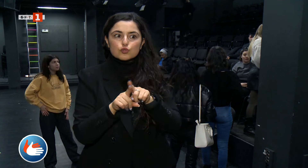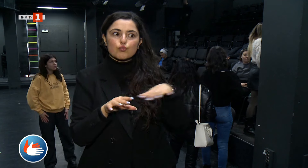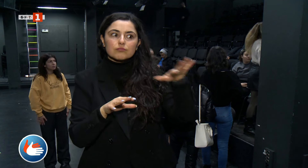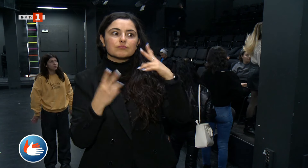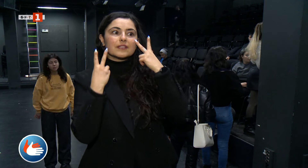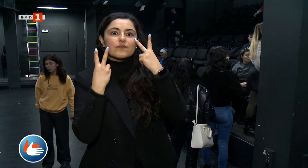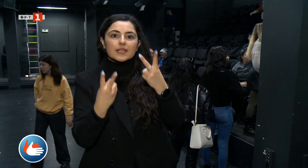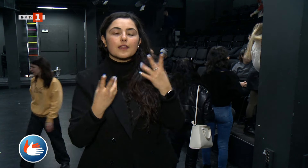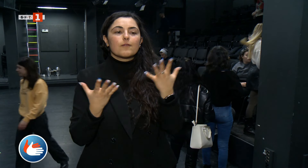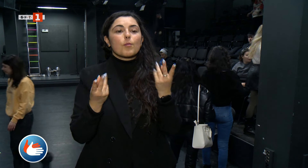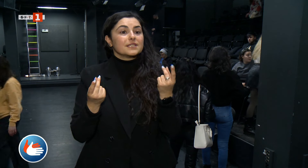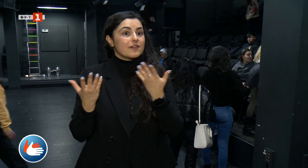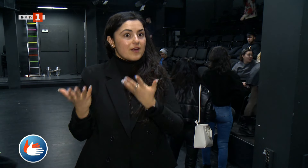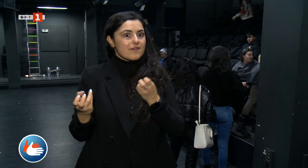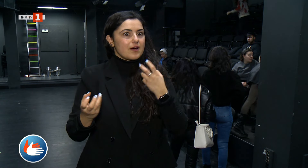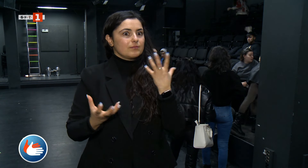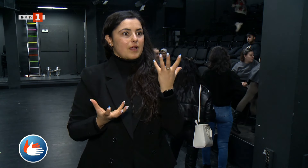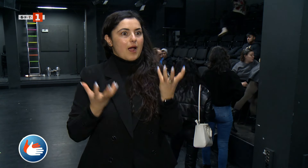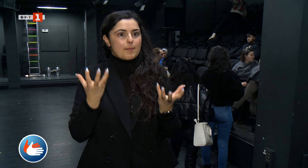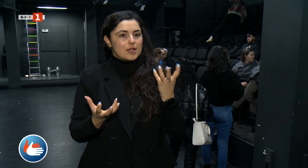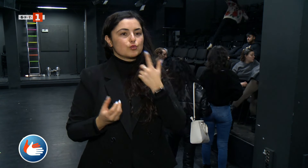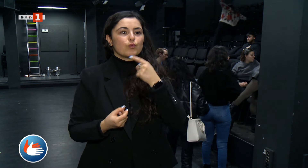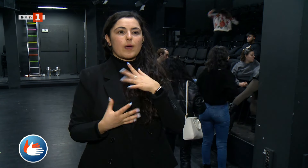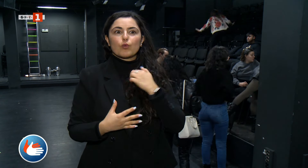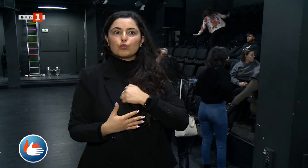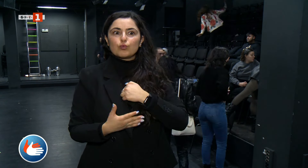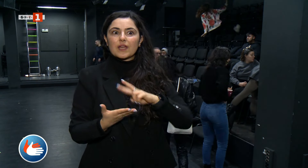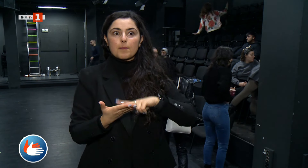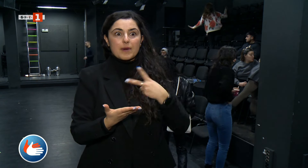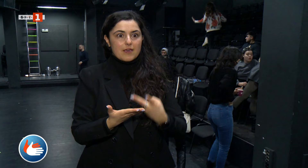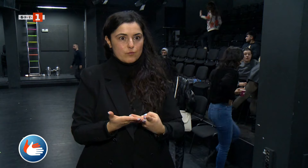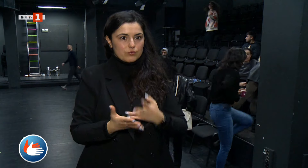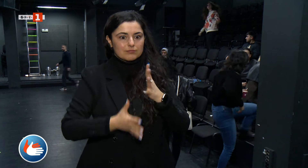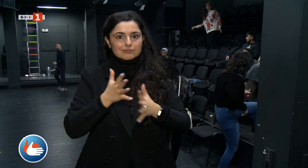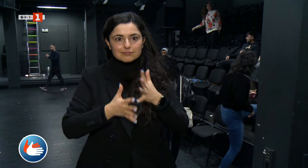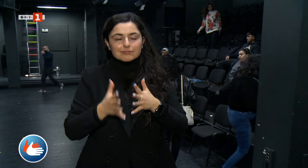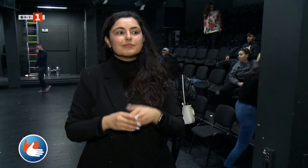какво представлява Хамлет, защото преводът на жестов език е много труден.